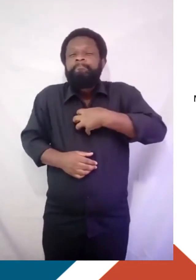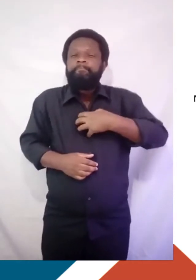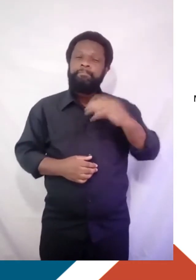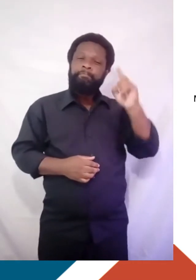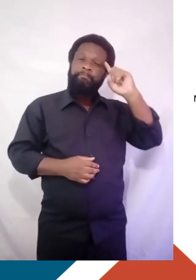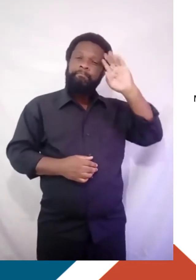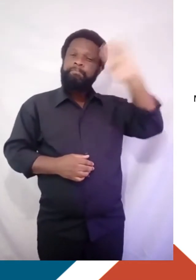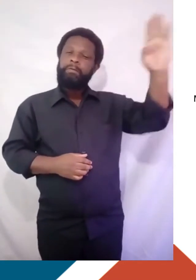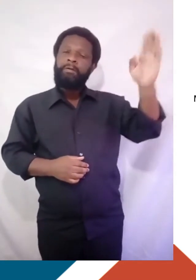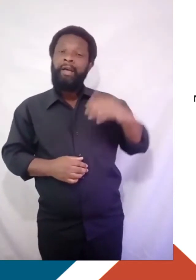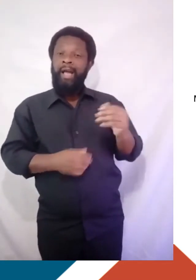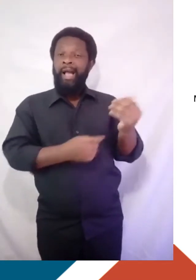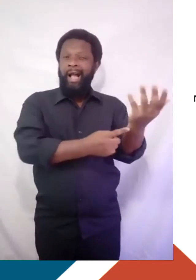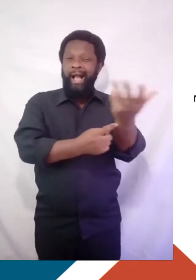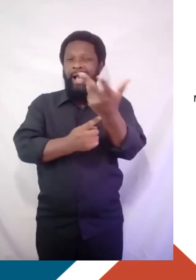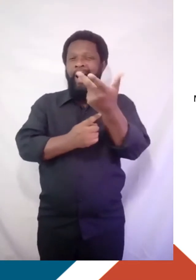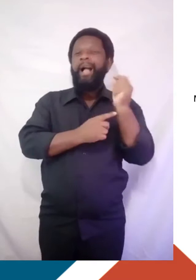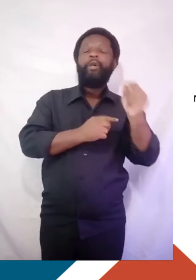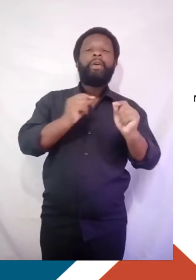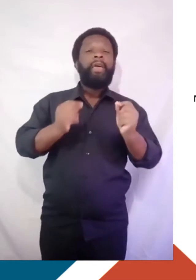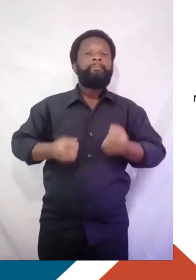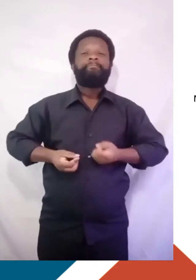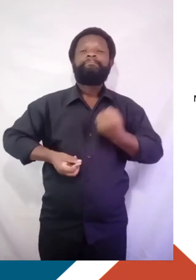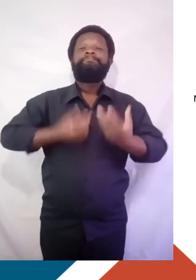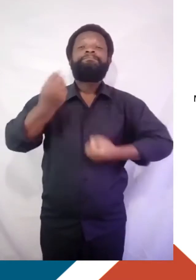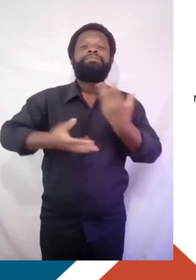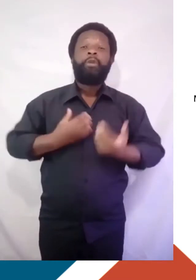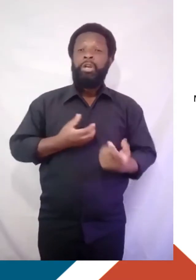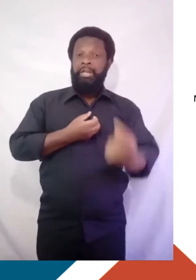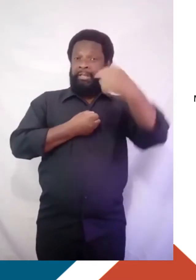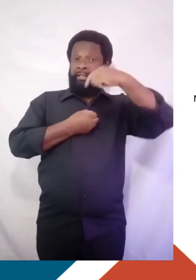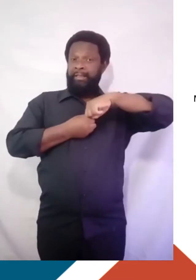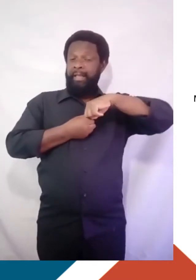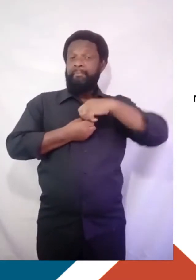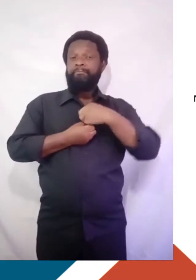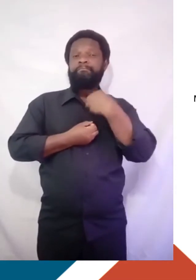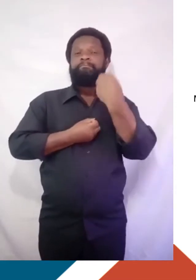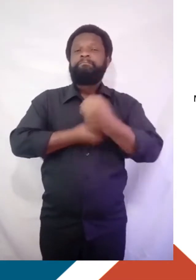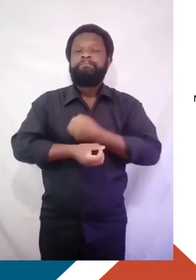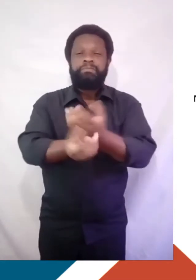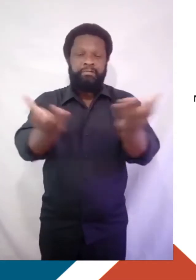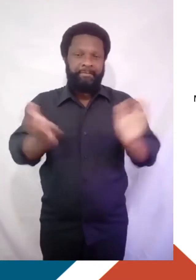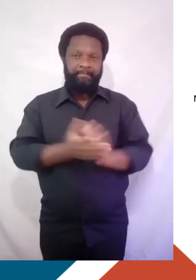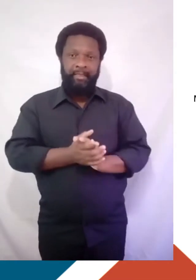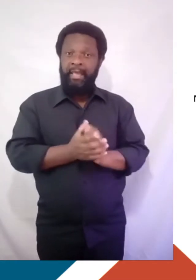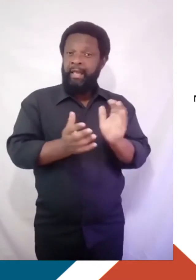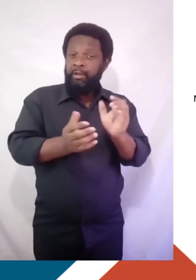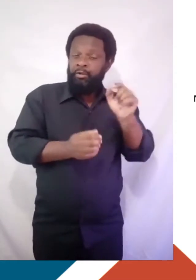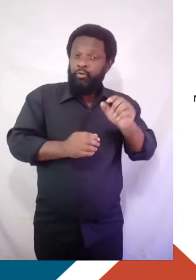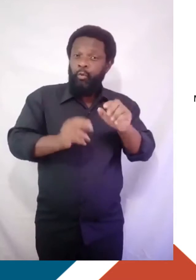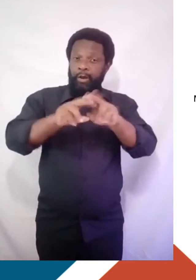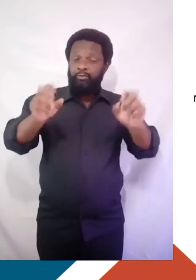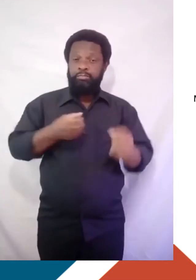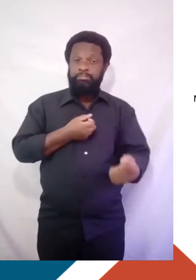seus ideais. A arte é entendida como manifestação da interioridade do sujeito. O subjetivismo